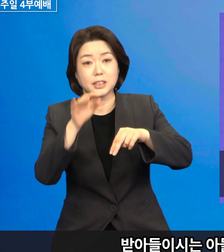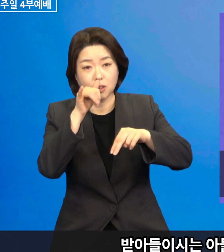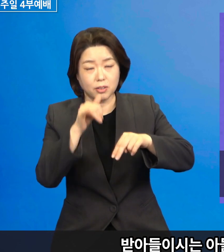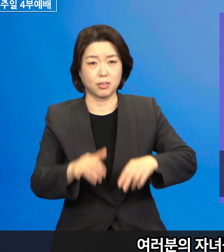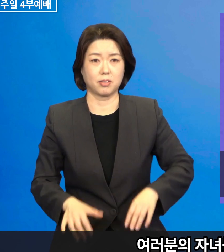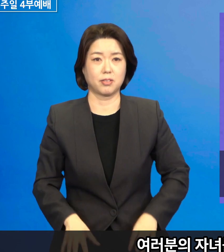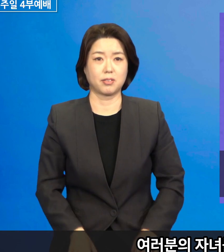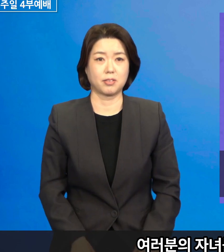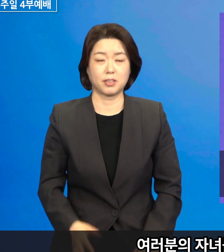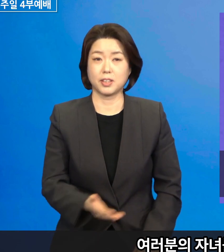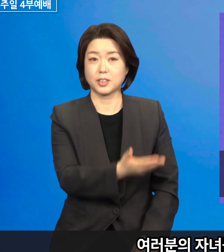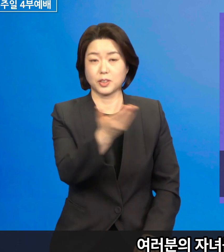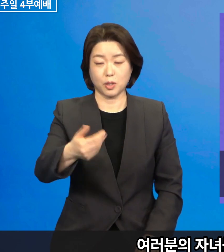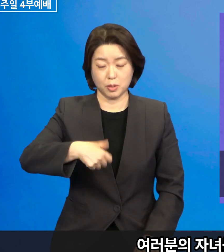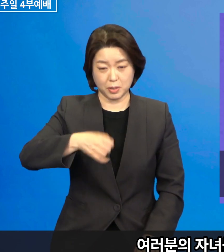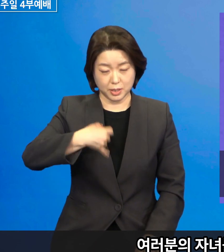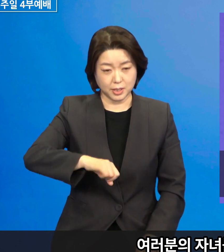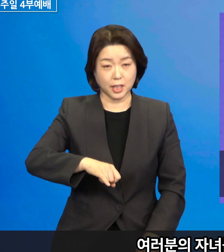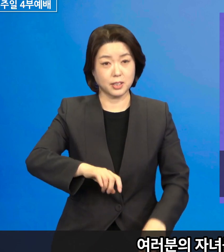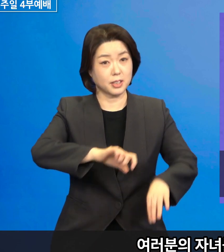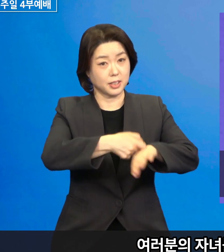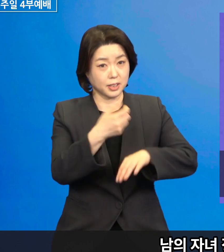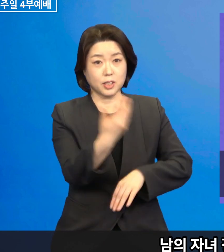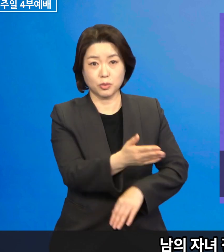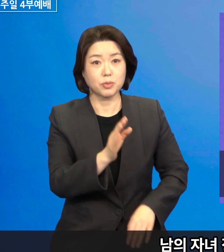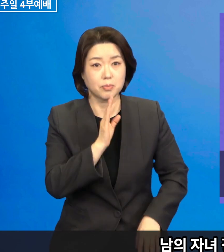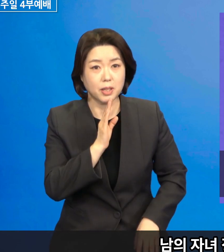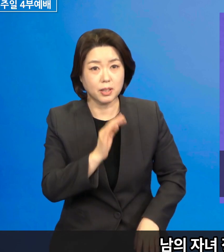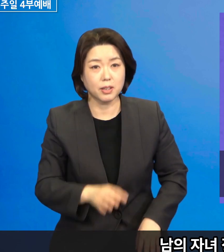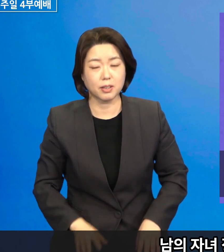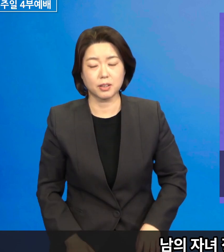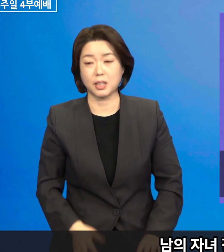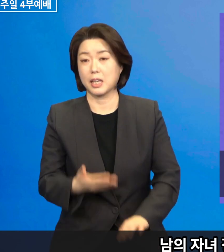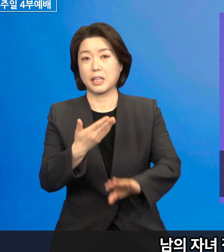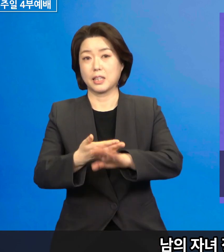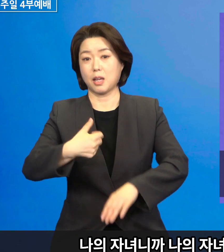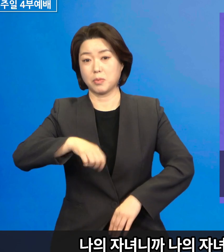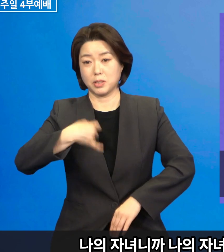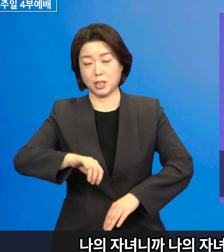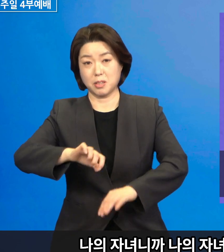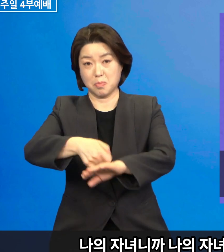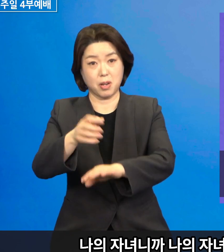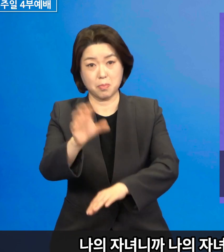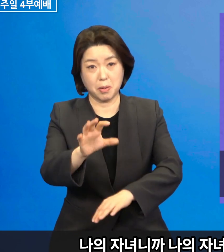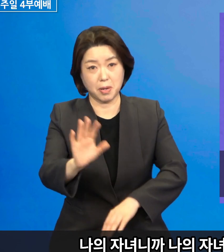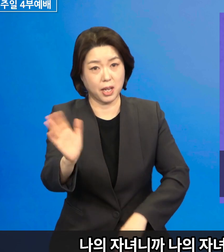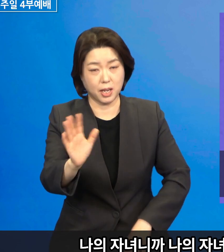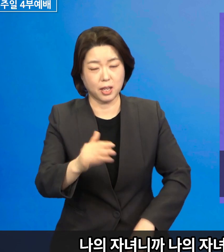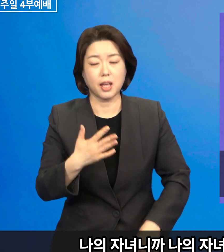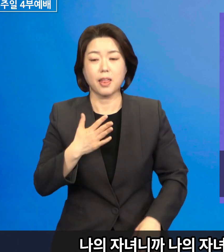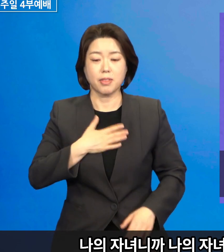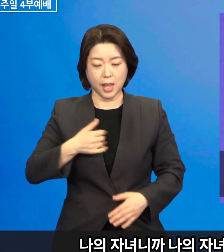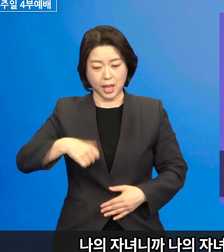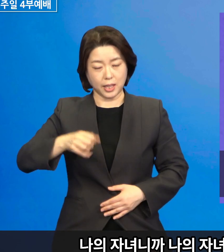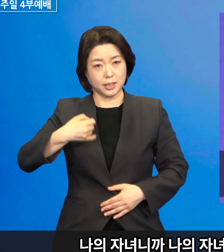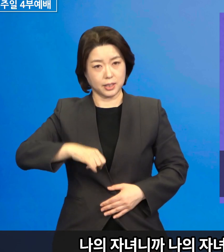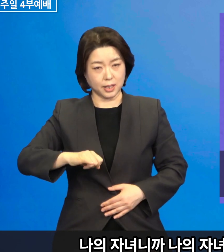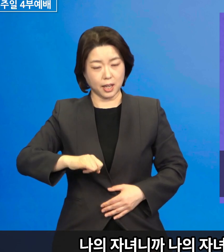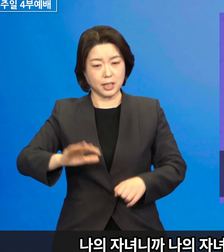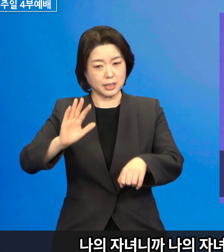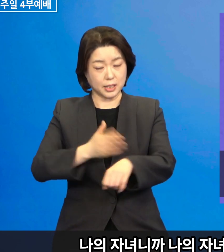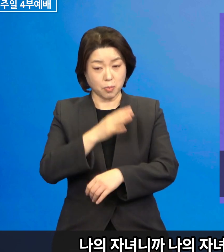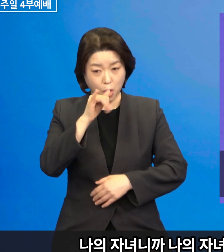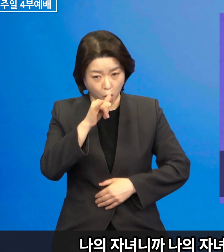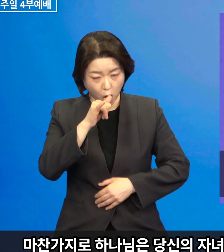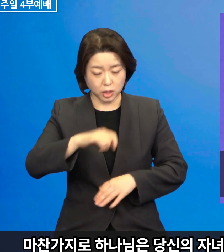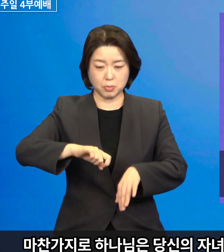여러분의 자녀를 징계하십니까? 남의 자녀 징계하지 않죠. 나의 자녀니까. 나의 자녀가 잘못되면